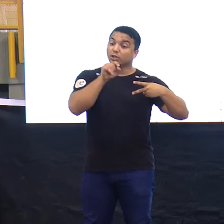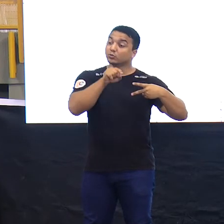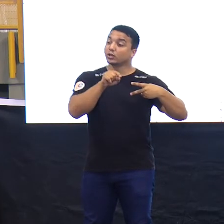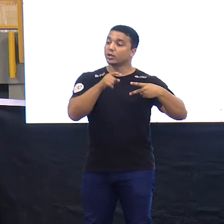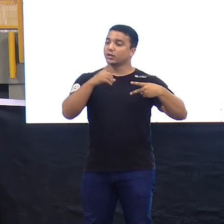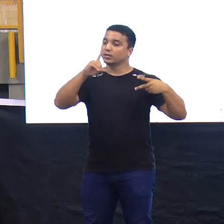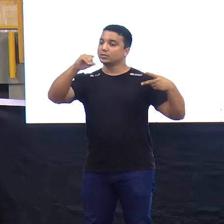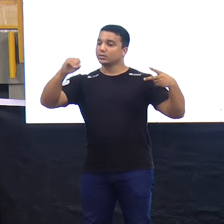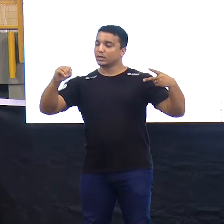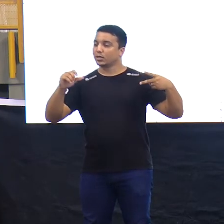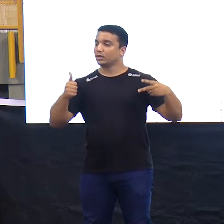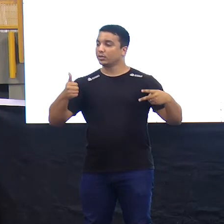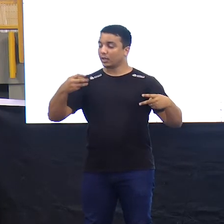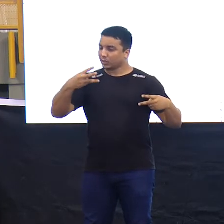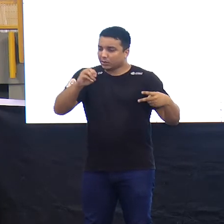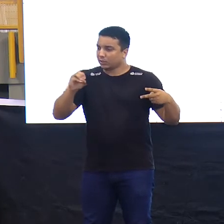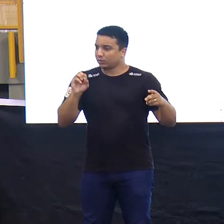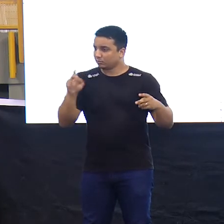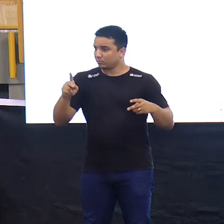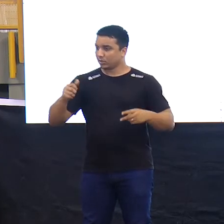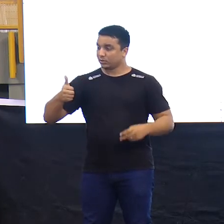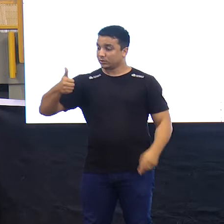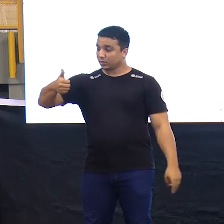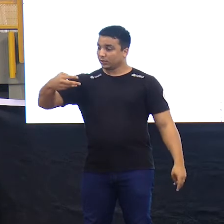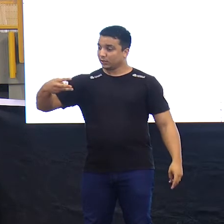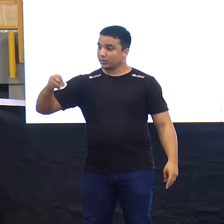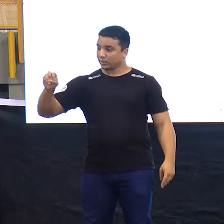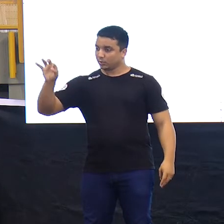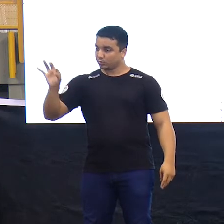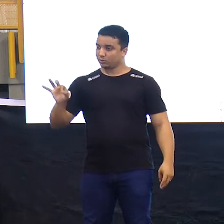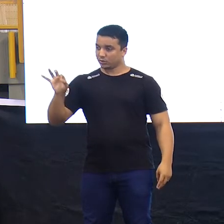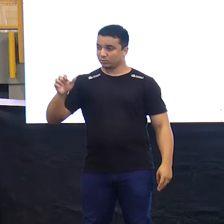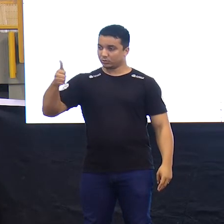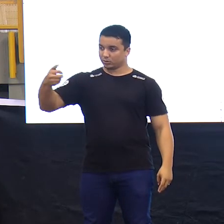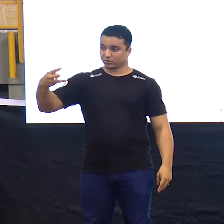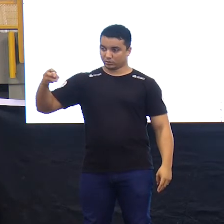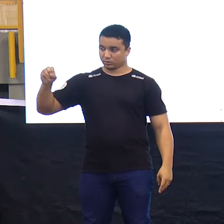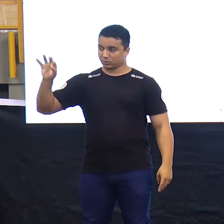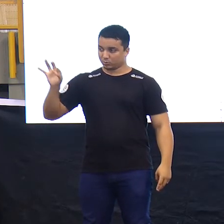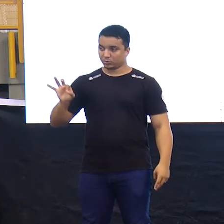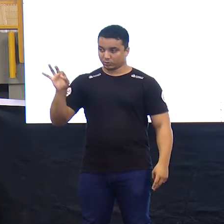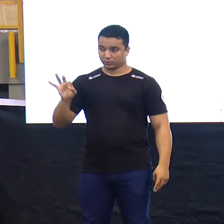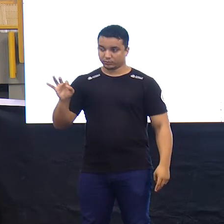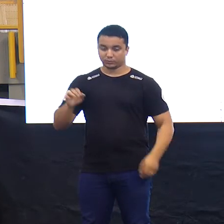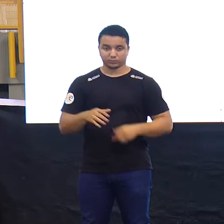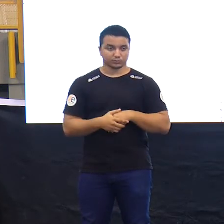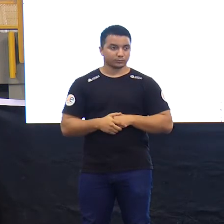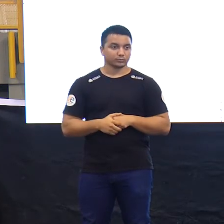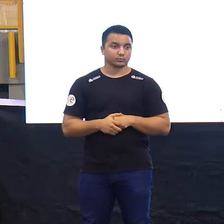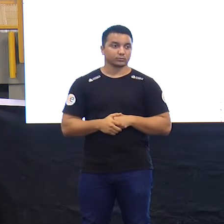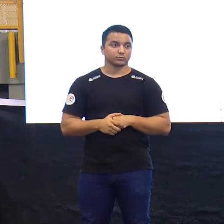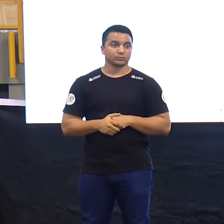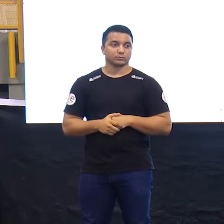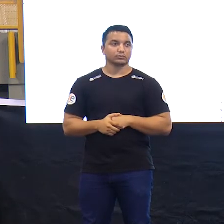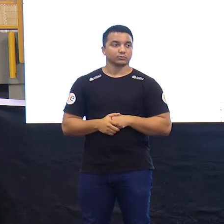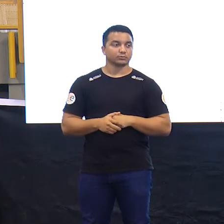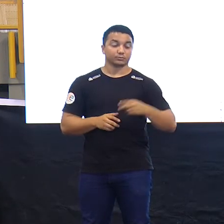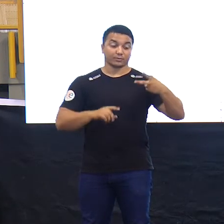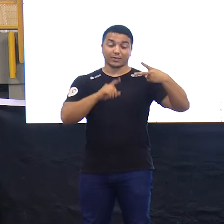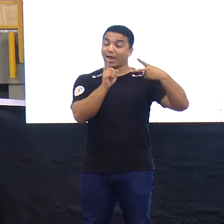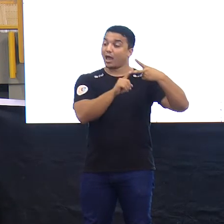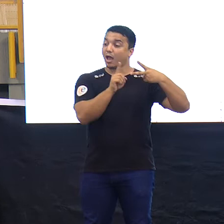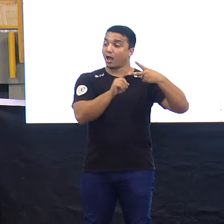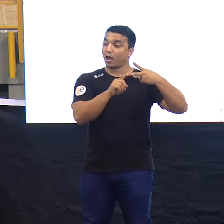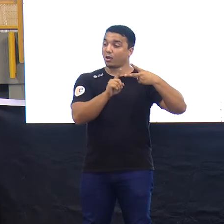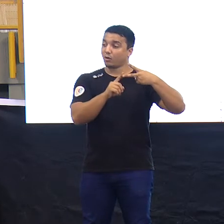100 dá 30. Então ele vai para quanto? Quanto? 130.